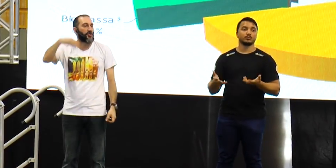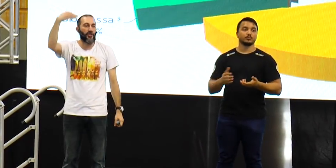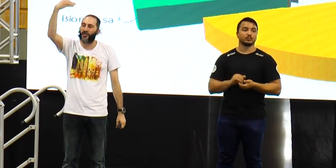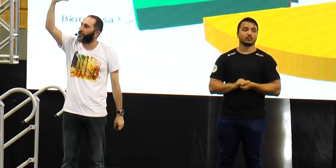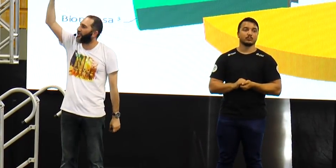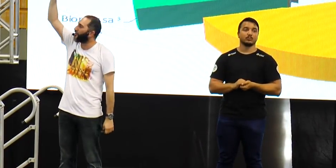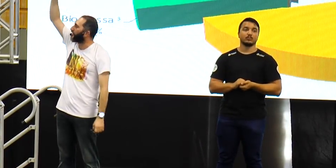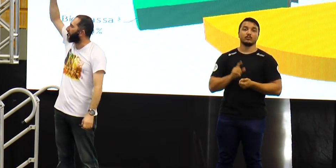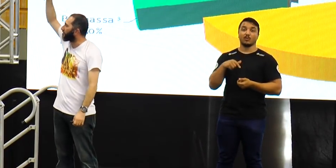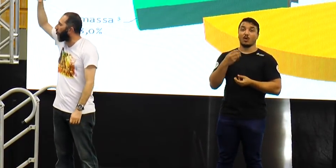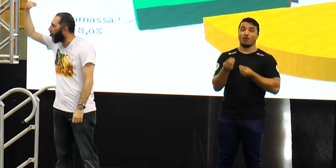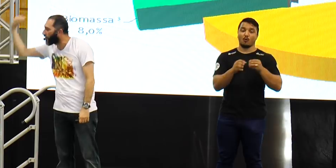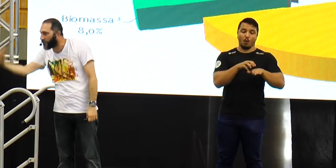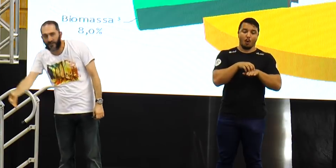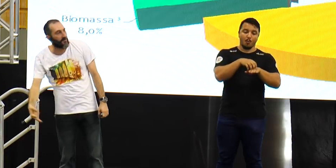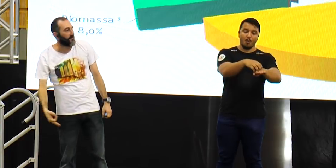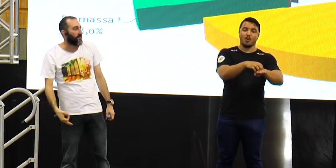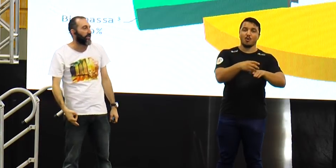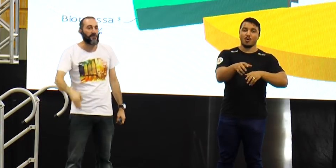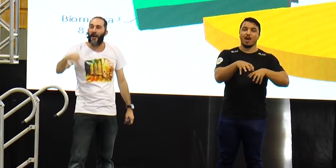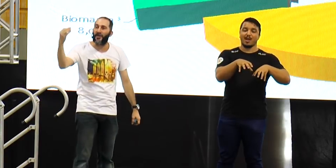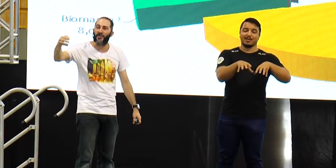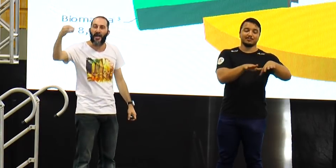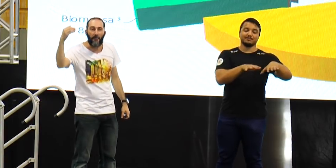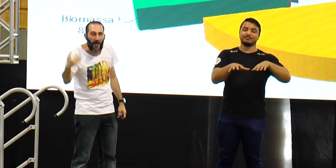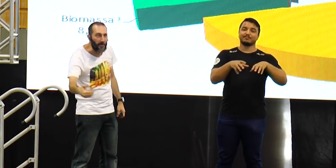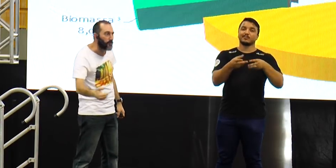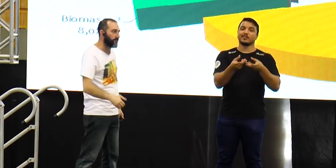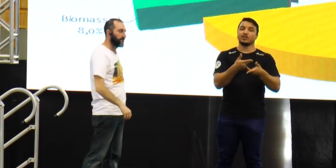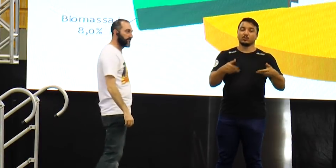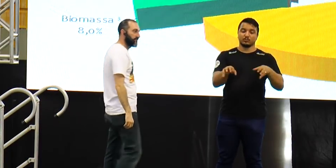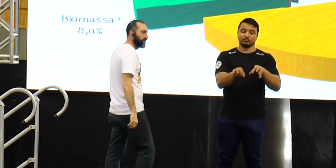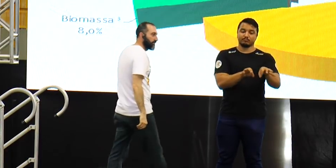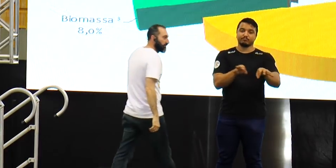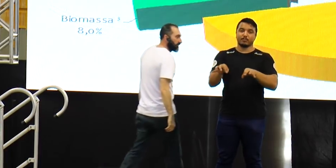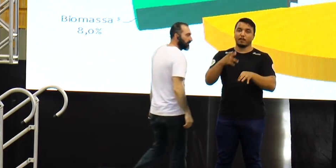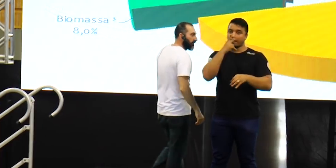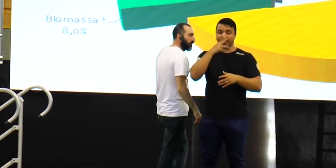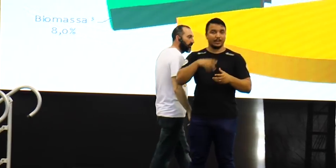A logística de transportes. Esse país está acabado.